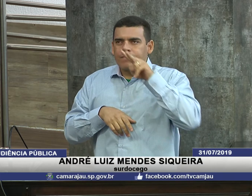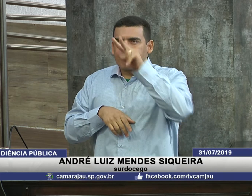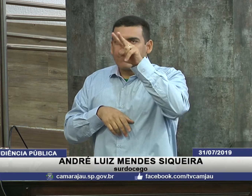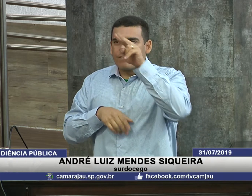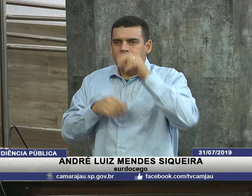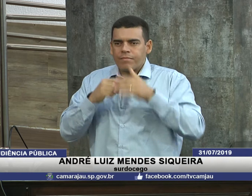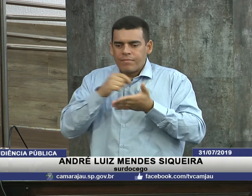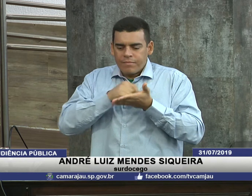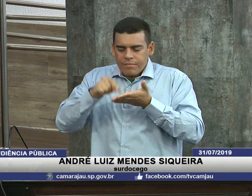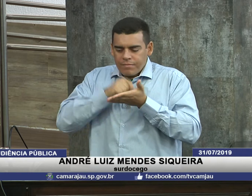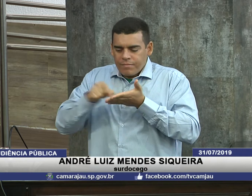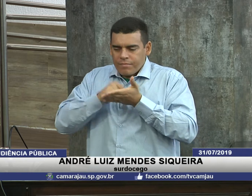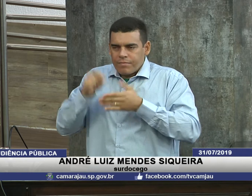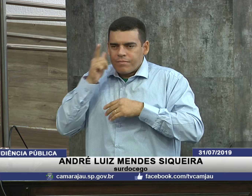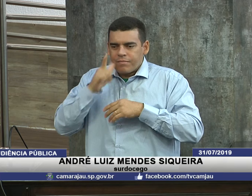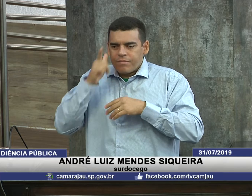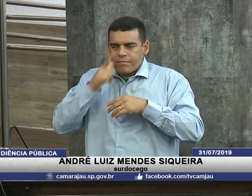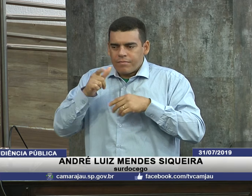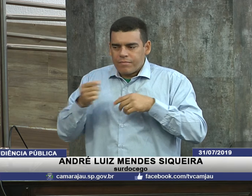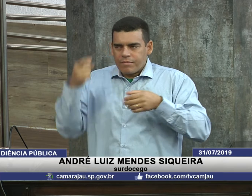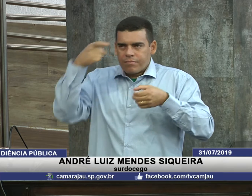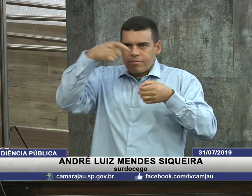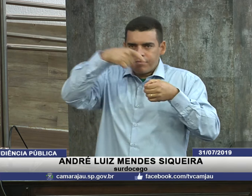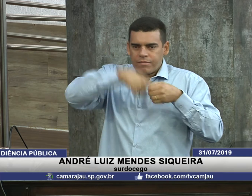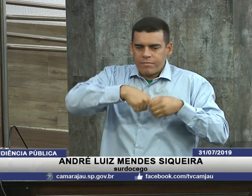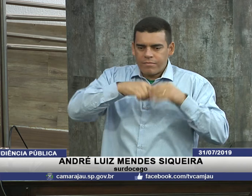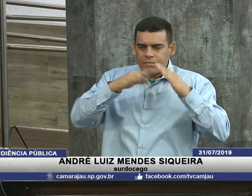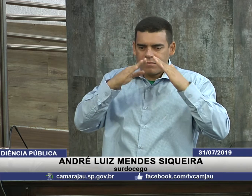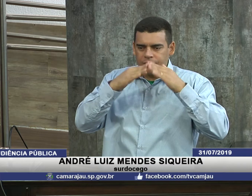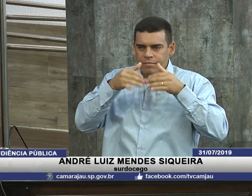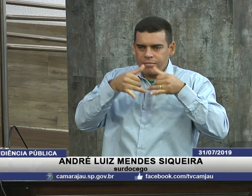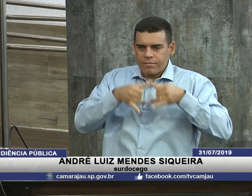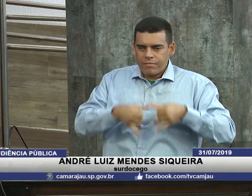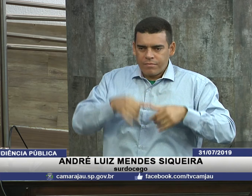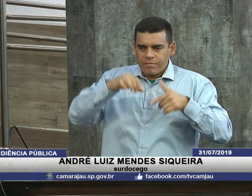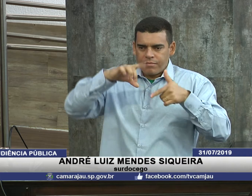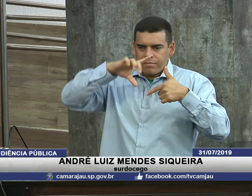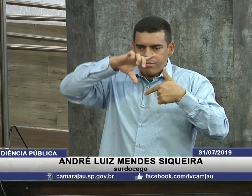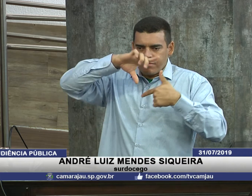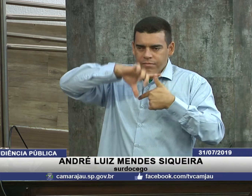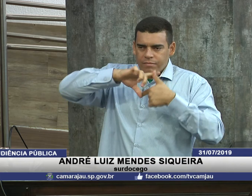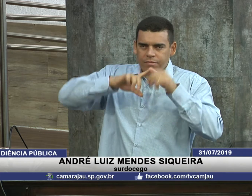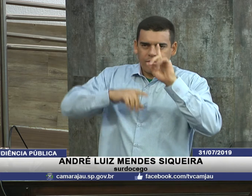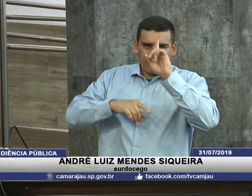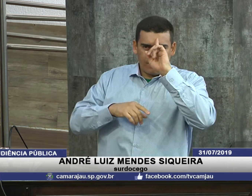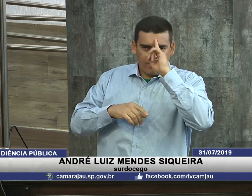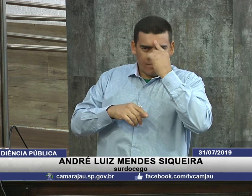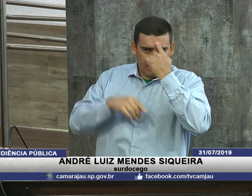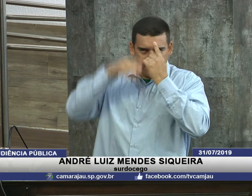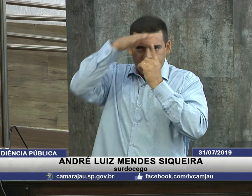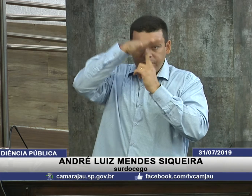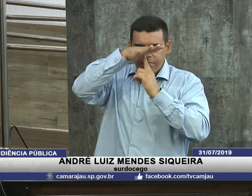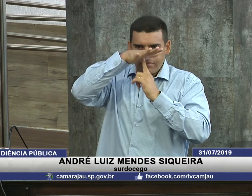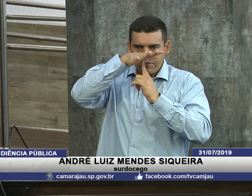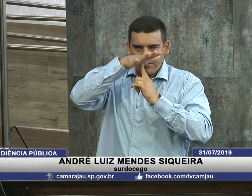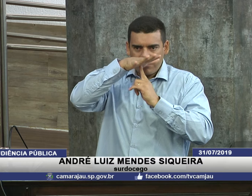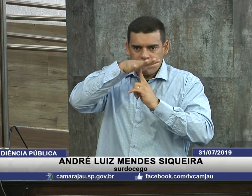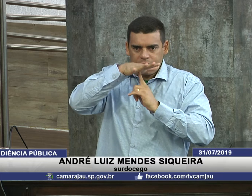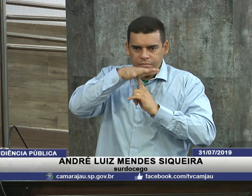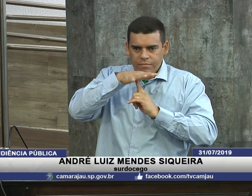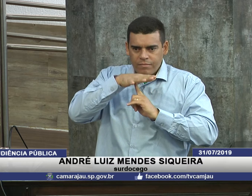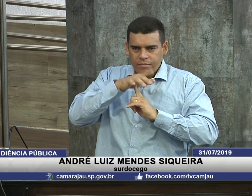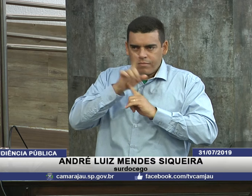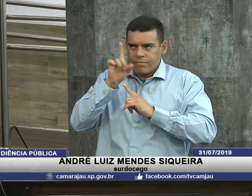de perguntar. Eu não podia perguntar em sinais, eu não conseguia enxergar direito o que estava acontecendo na lousa. Chegava em casa, não tinha